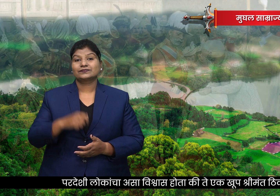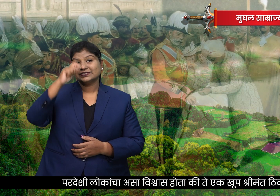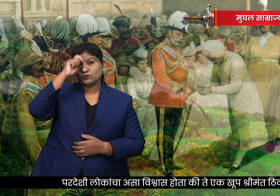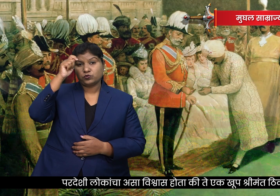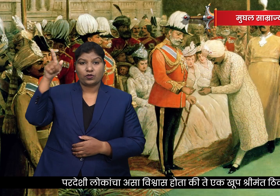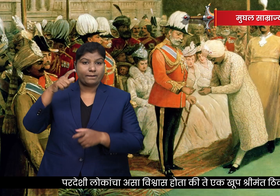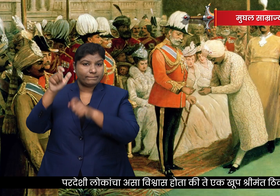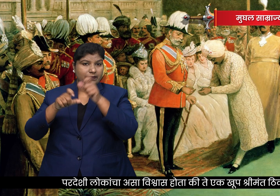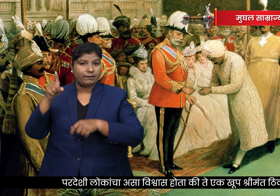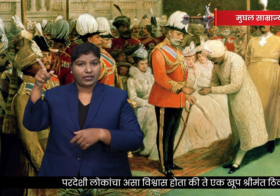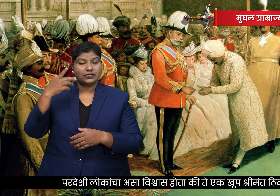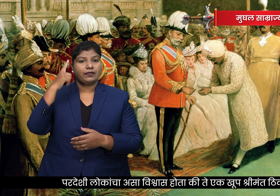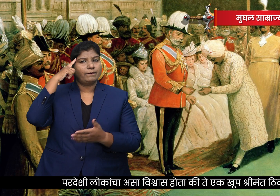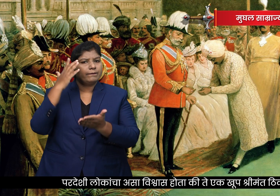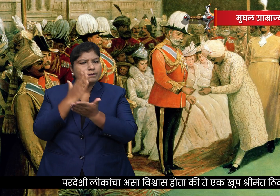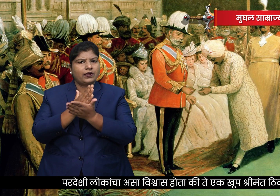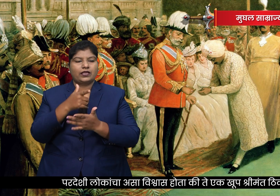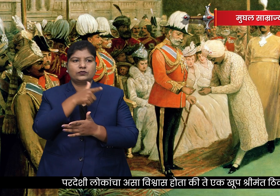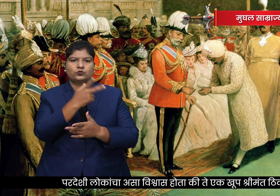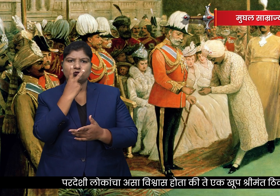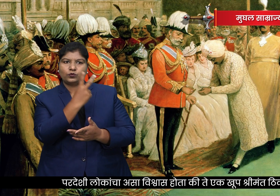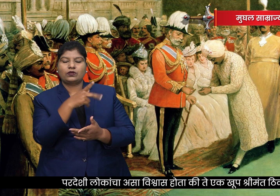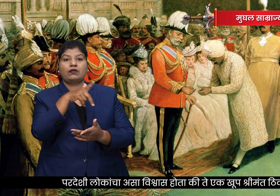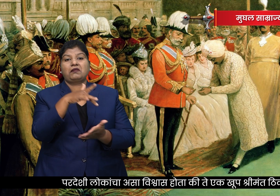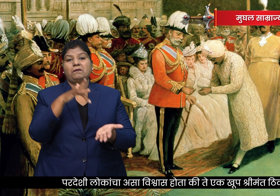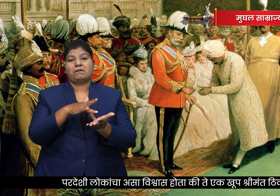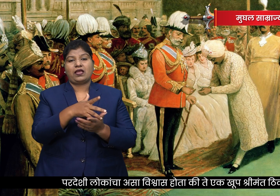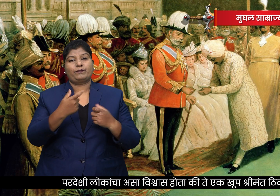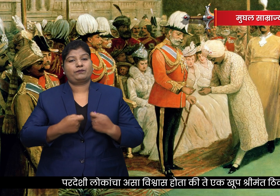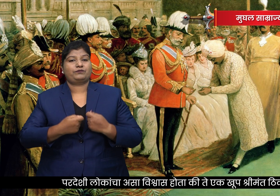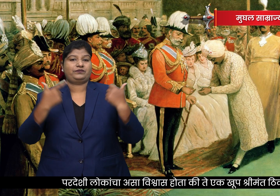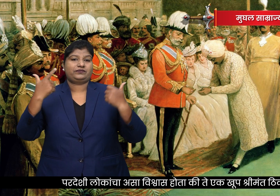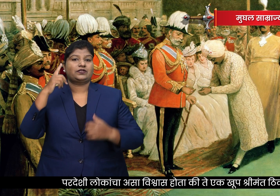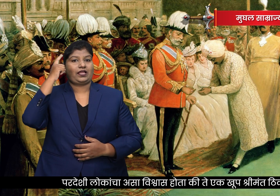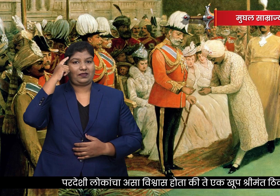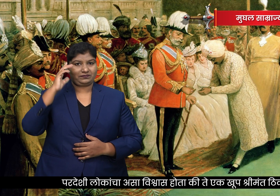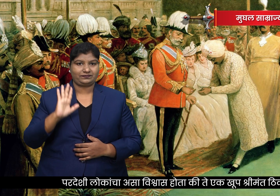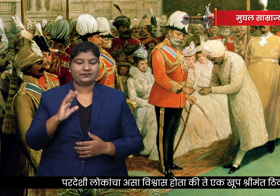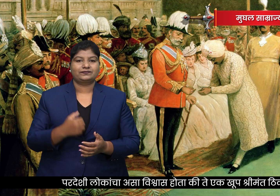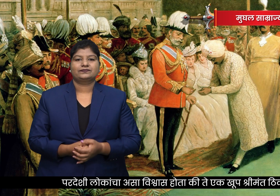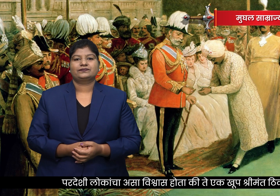परदेशी लोकांचा असा विश्वास होता की ते एक खूप श्रीमंत ठिकाण आहे.